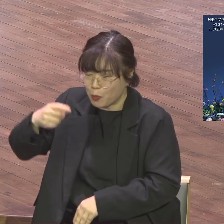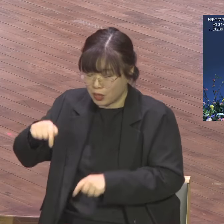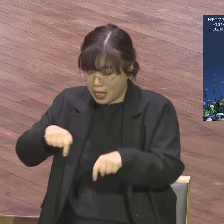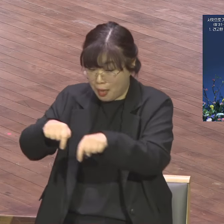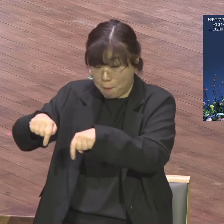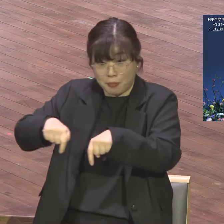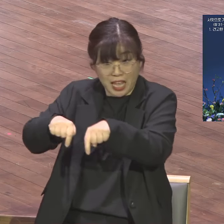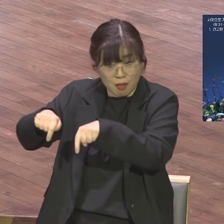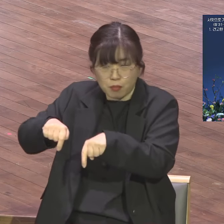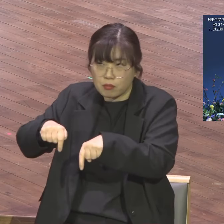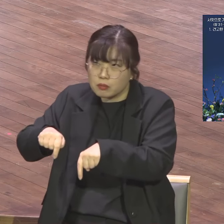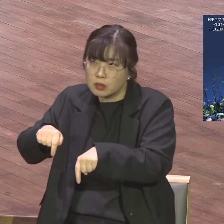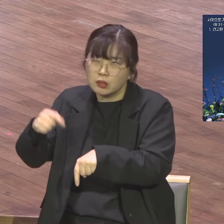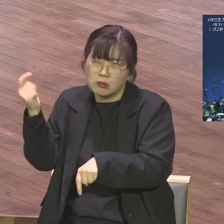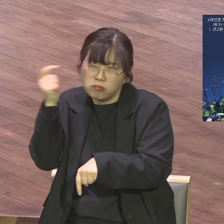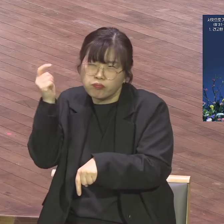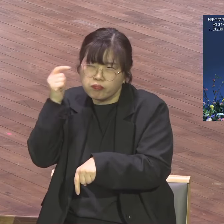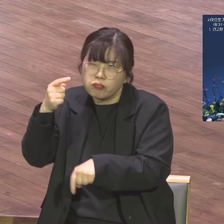사로운전을 가다가